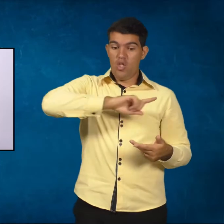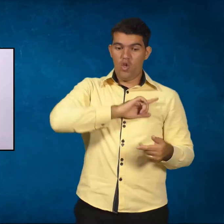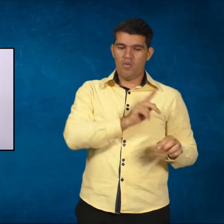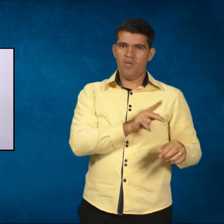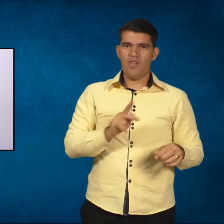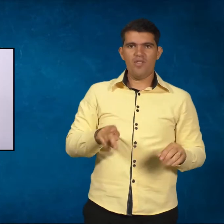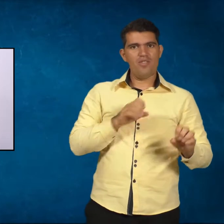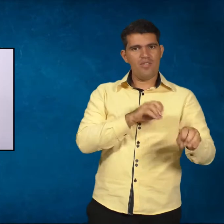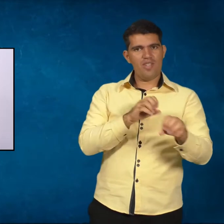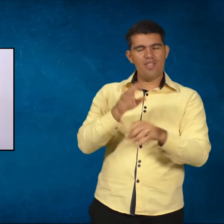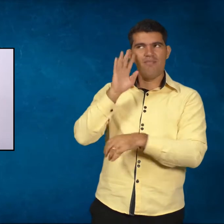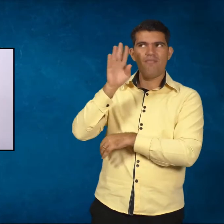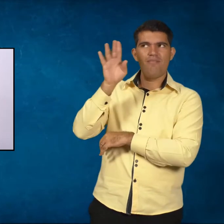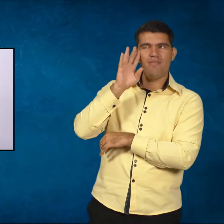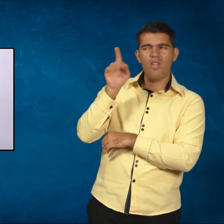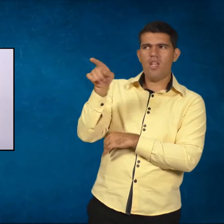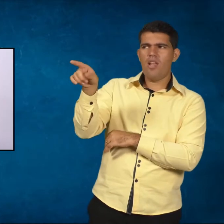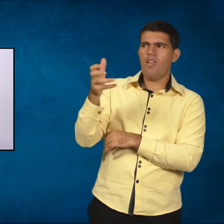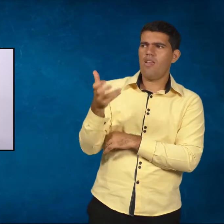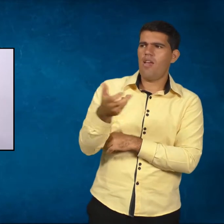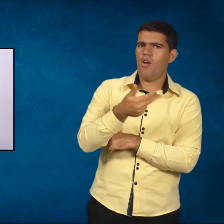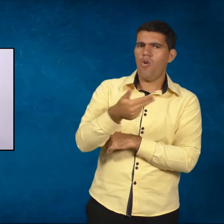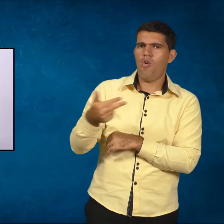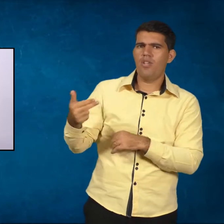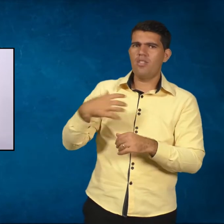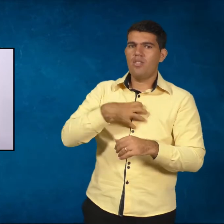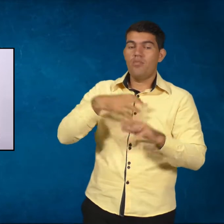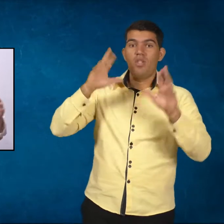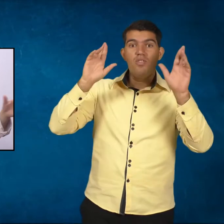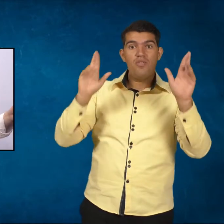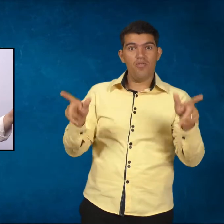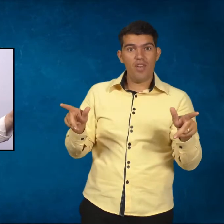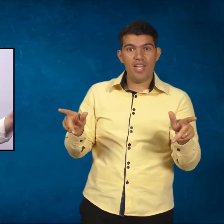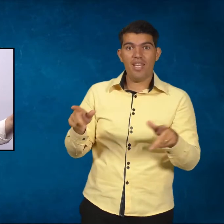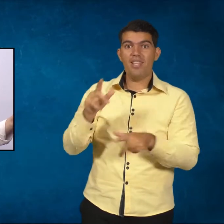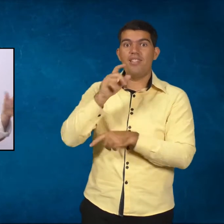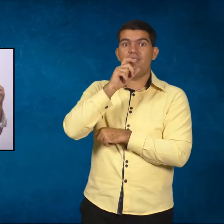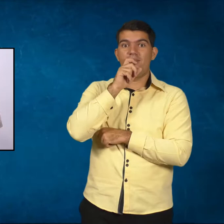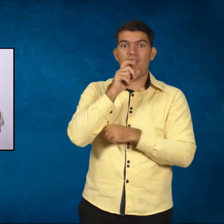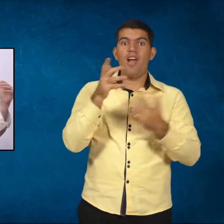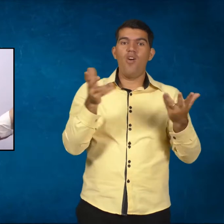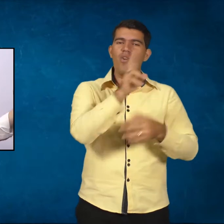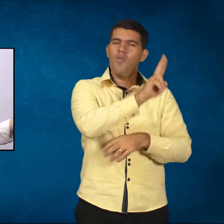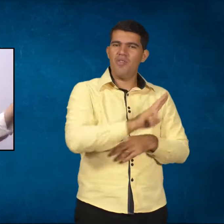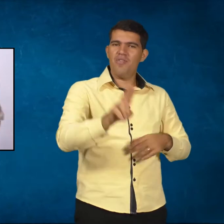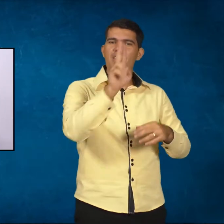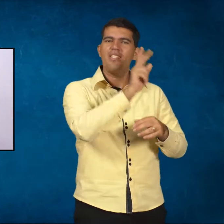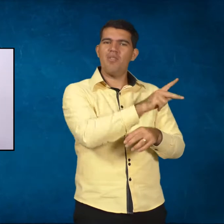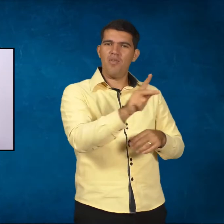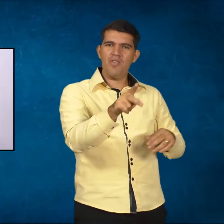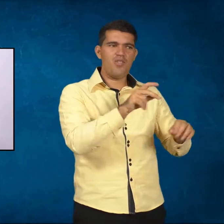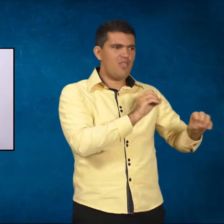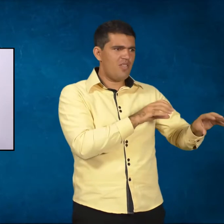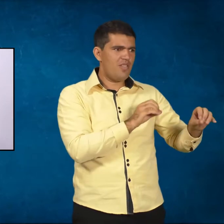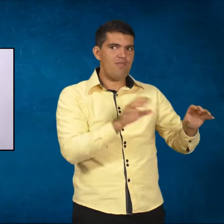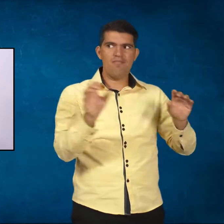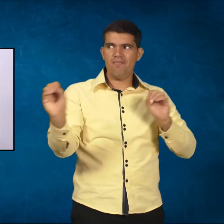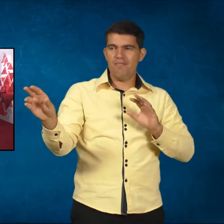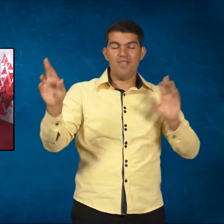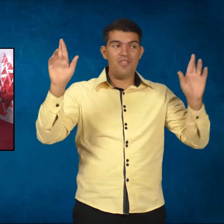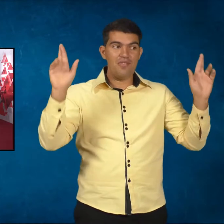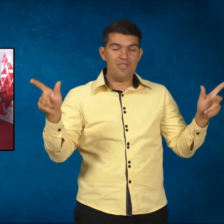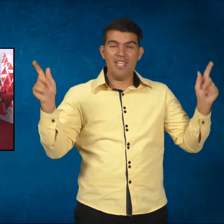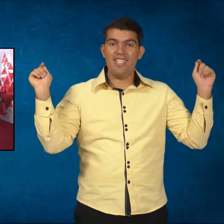educadores repensar uma escola para esse sujeito que são diferentes dos sujeitos nossos formandos nas universidades professores para